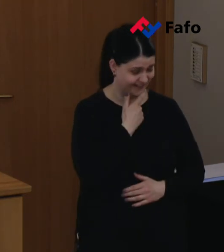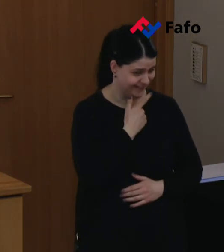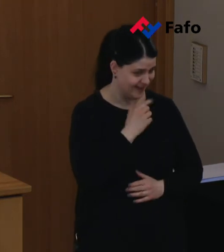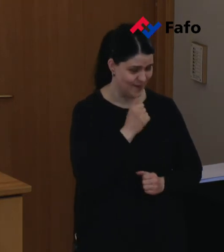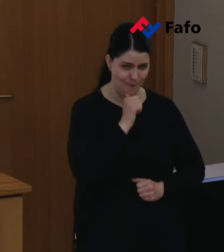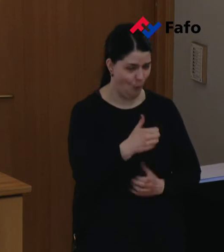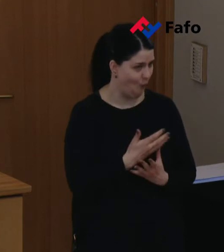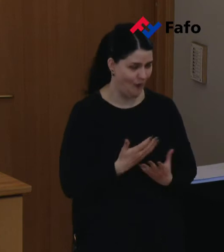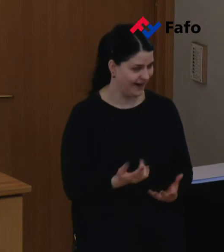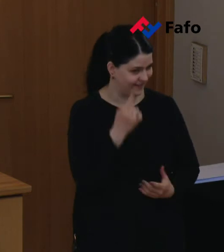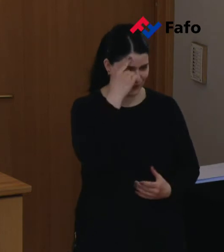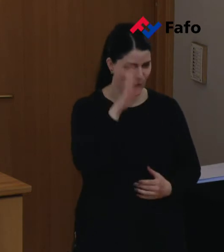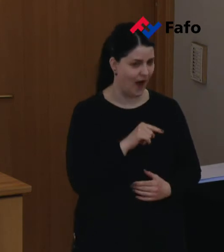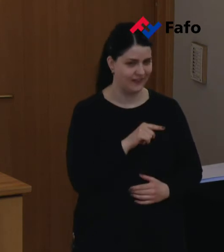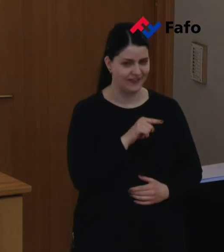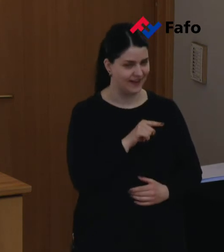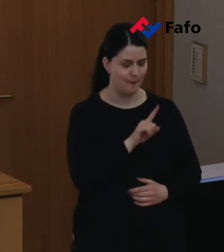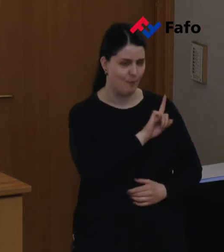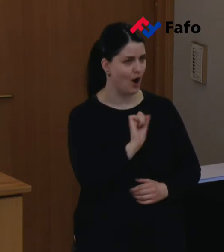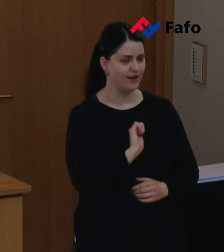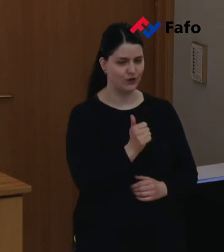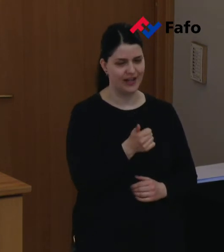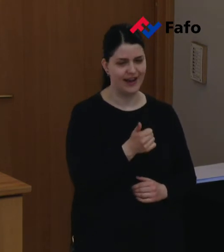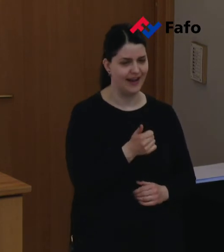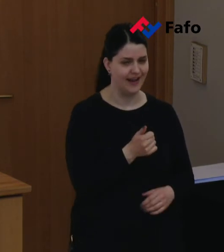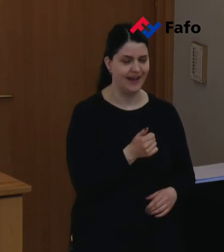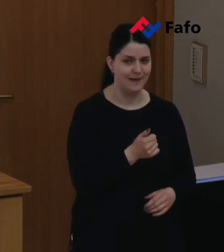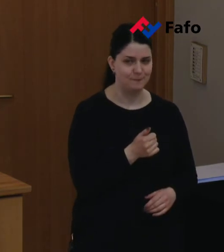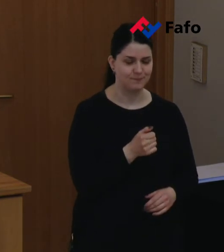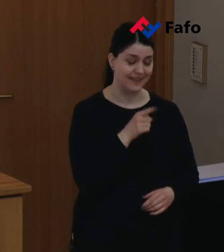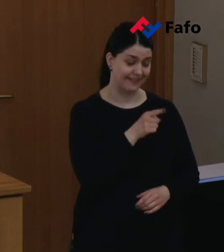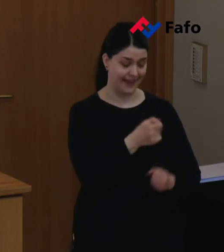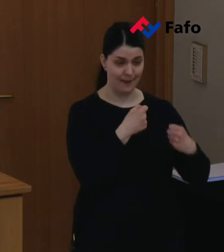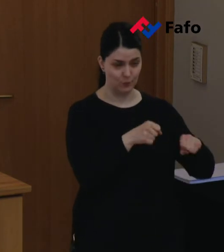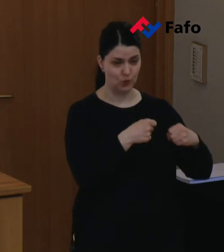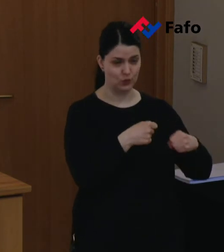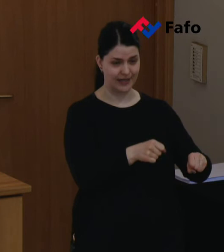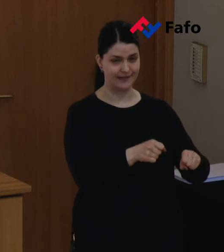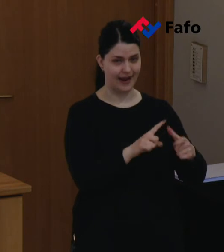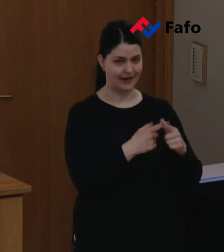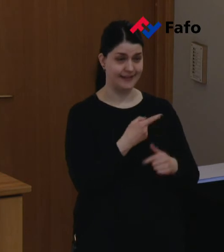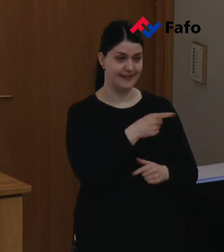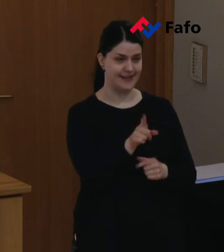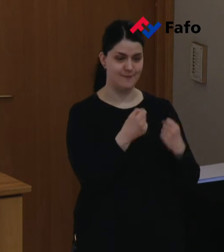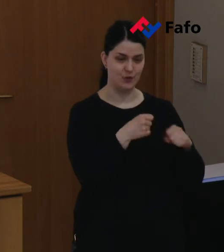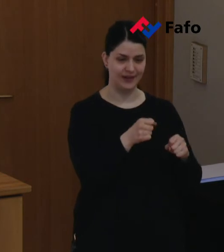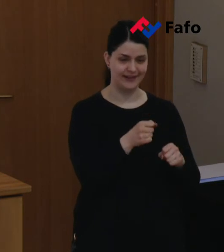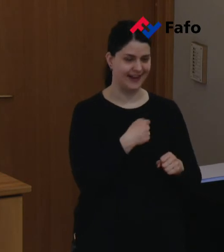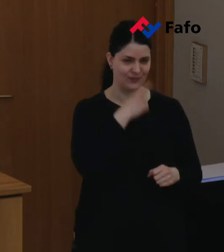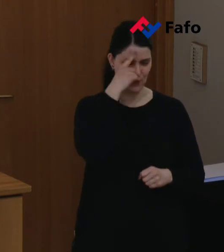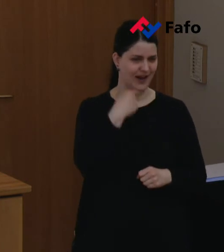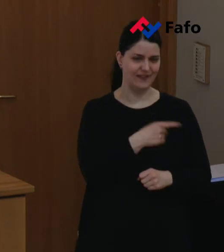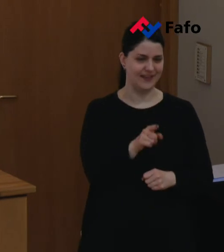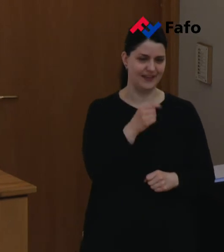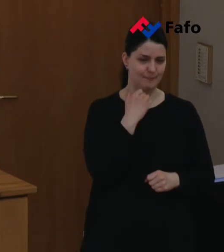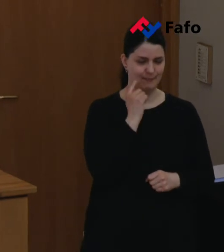ikke tro at bare fordi at dette prosjektet, eller disse prosjektene, jeg tror ikke at de ville